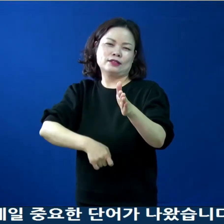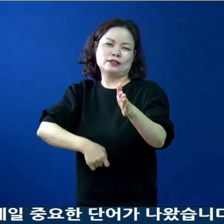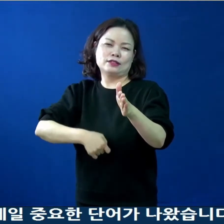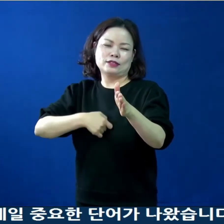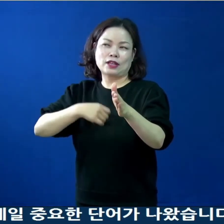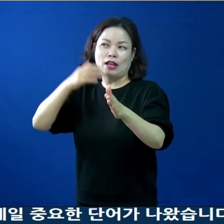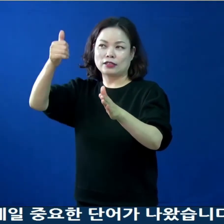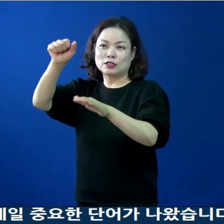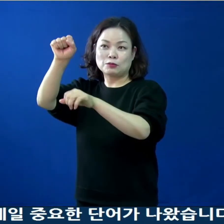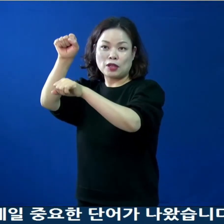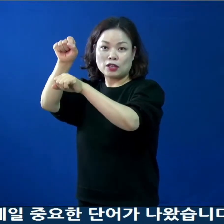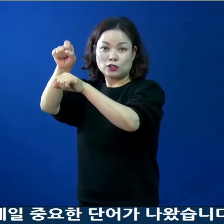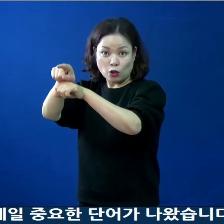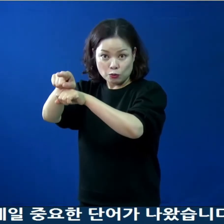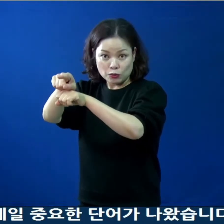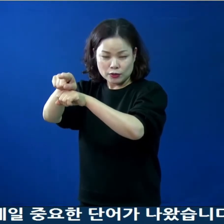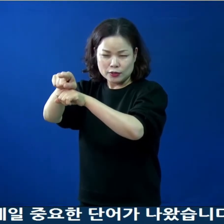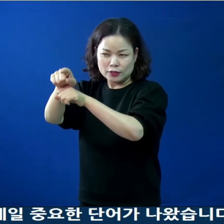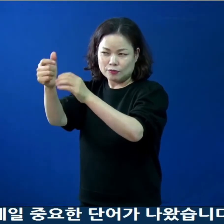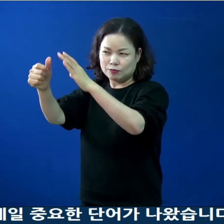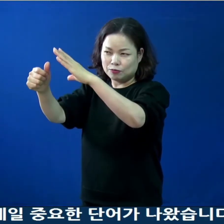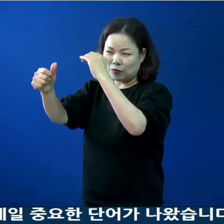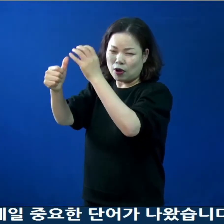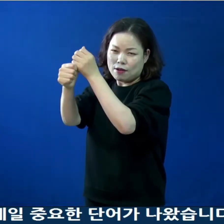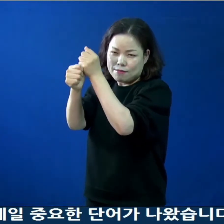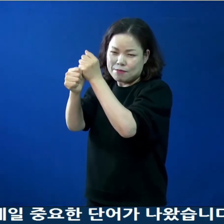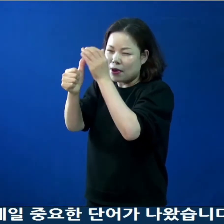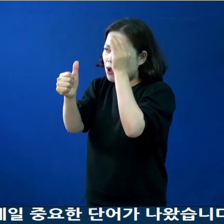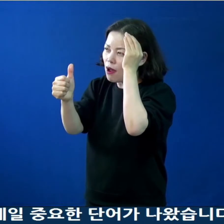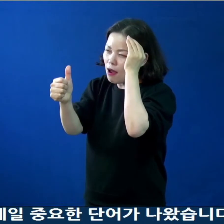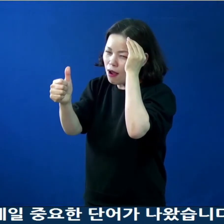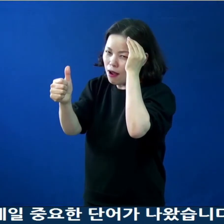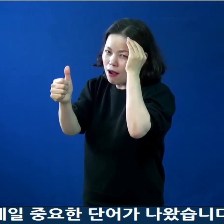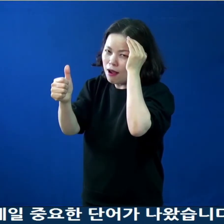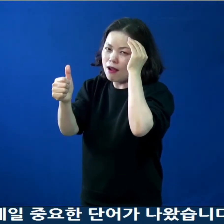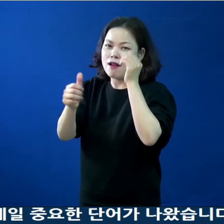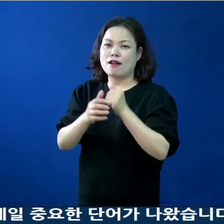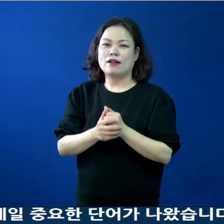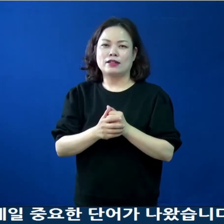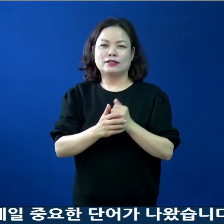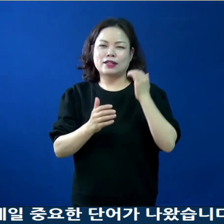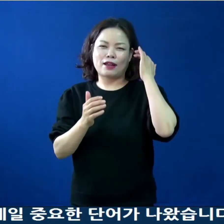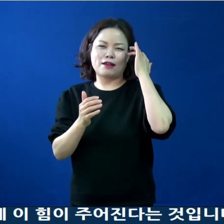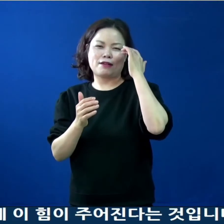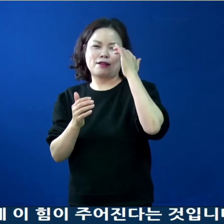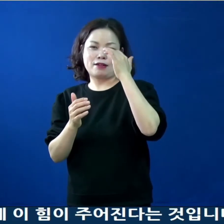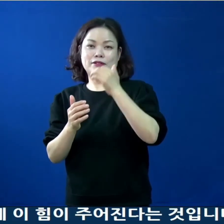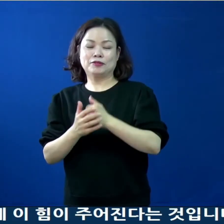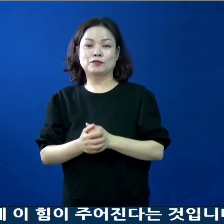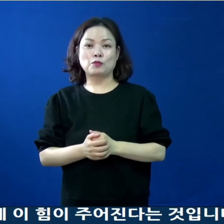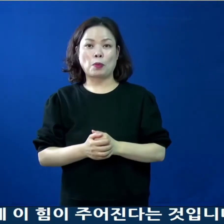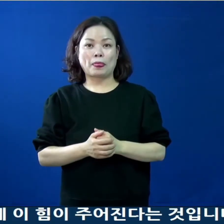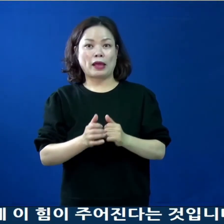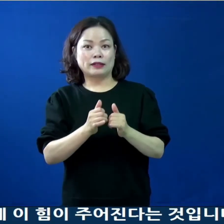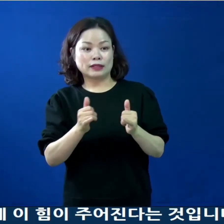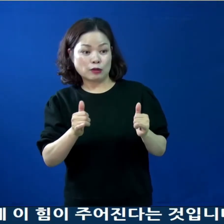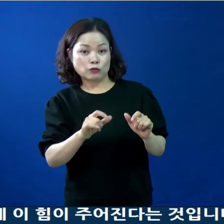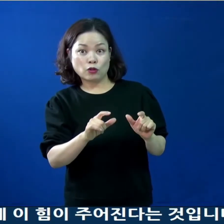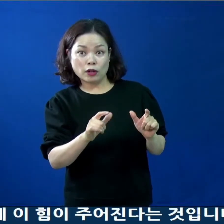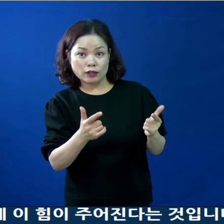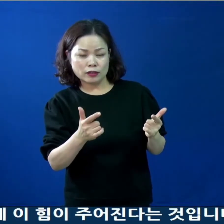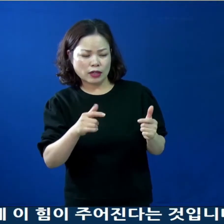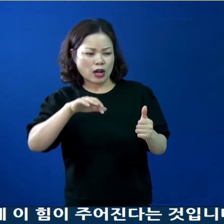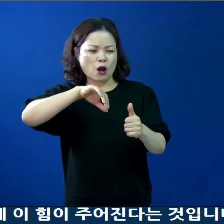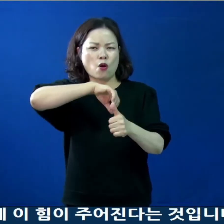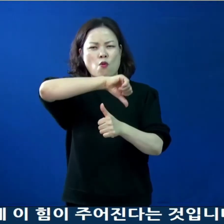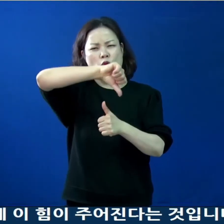성품을 끝까지 붙드는 것이죠. 그것을 기대하는 것이죠. 그게 앙망입니다. 사람도 아니고